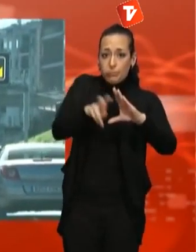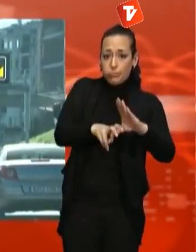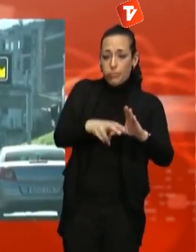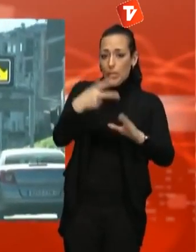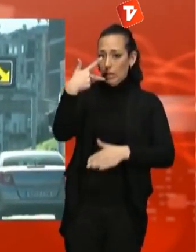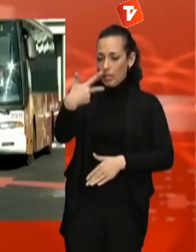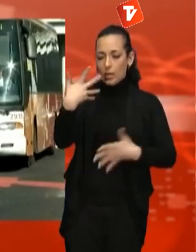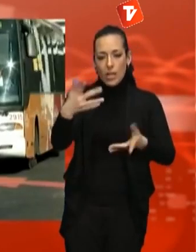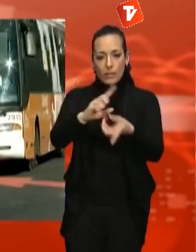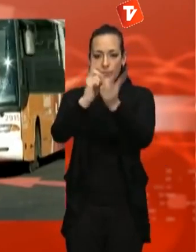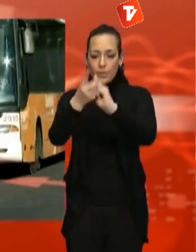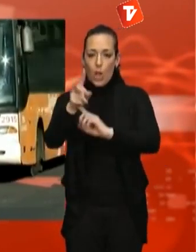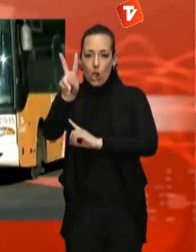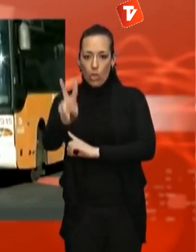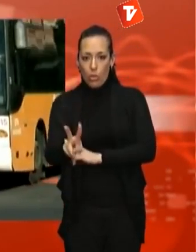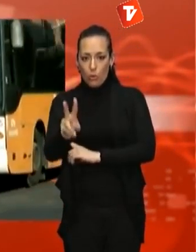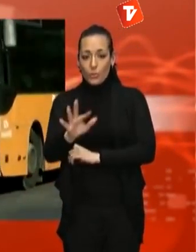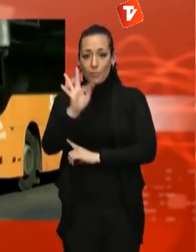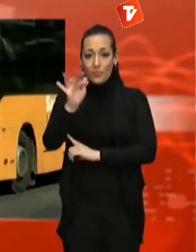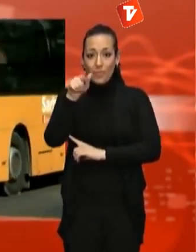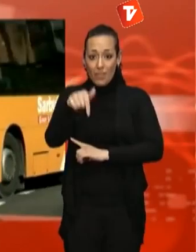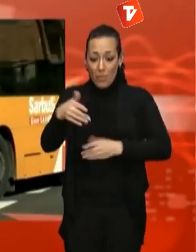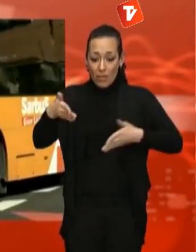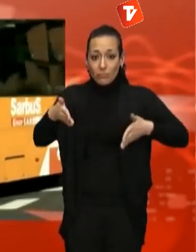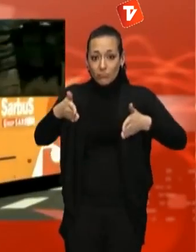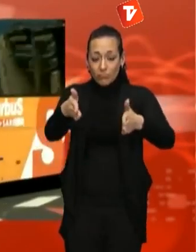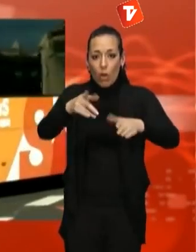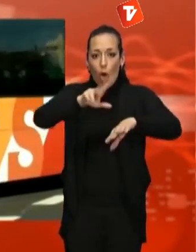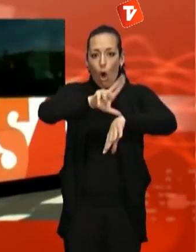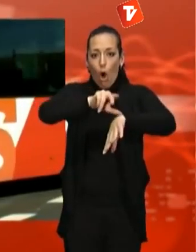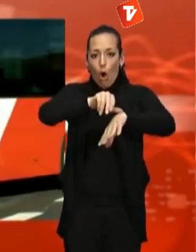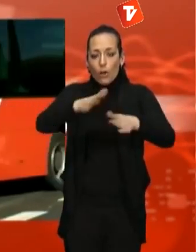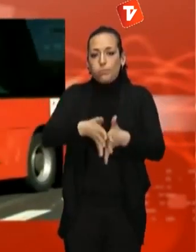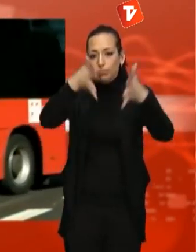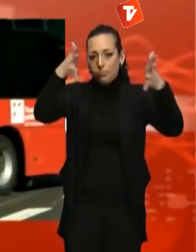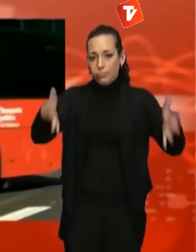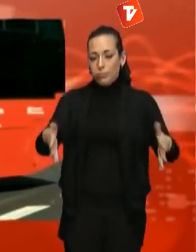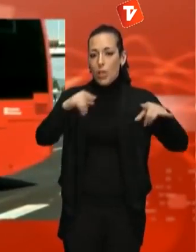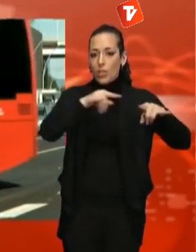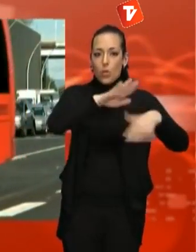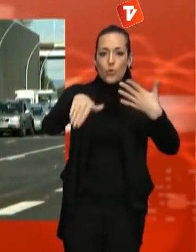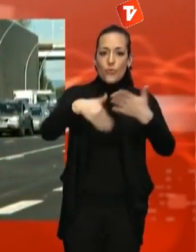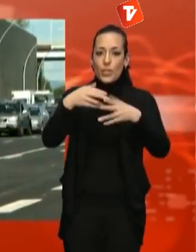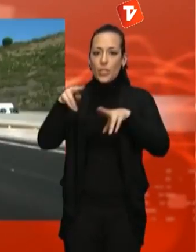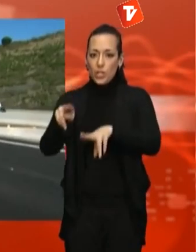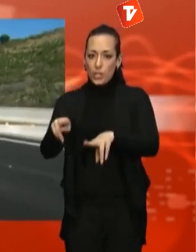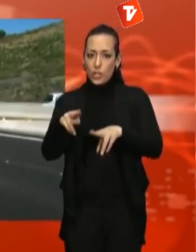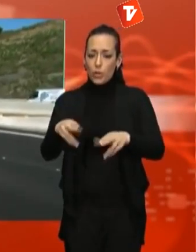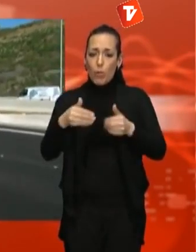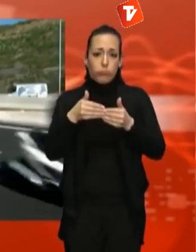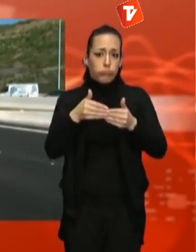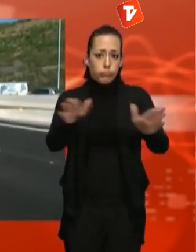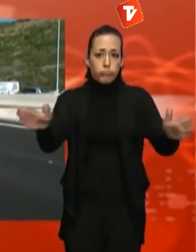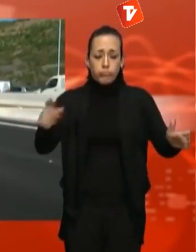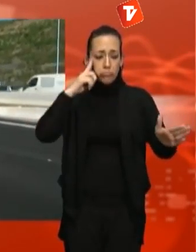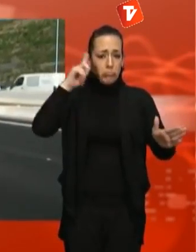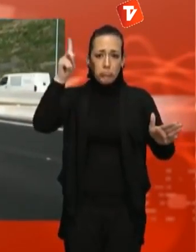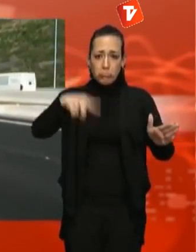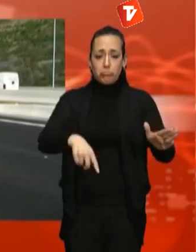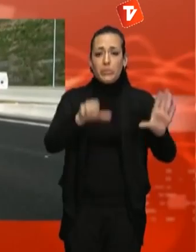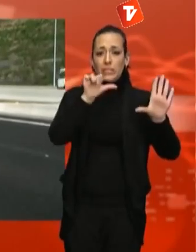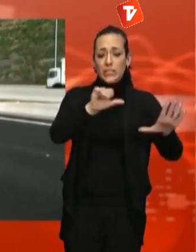80 milions d'euros, es podrà utilitzar durant més hores al dia. De dilluns a dijous estarà oberta ininterrompudament entre les 6 del